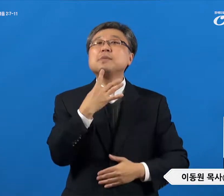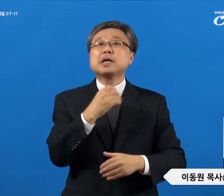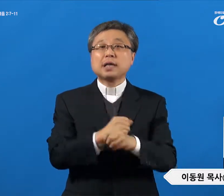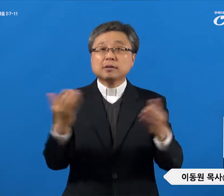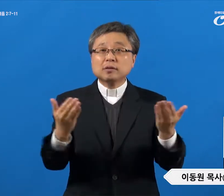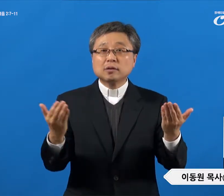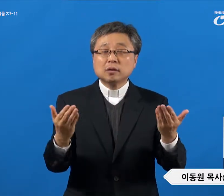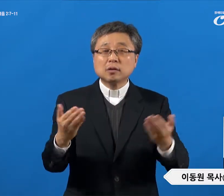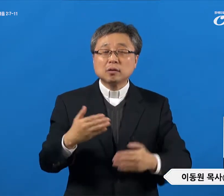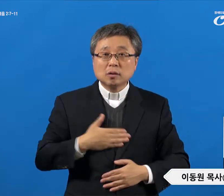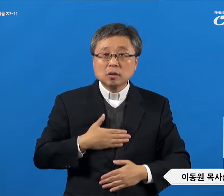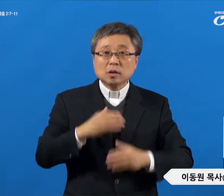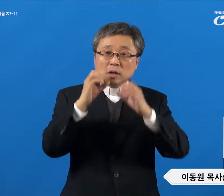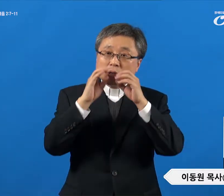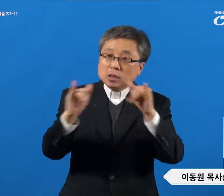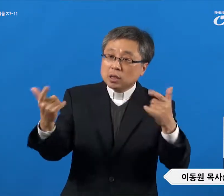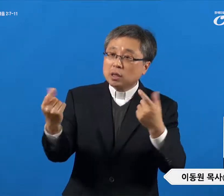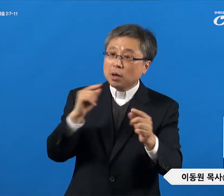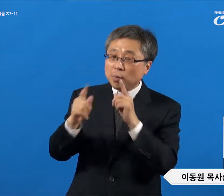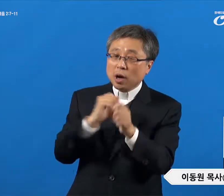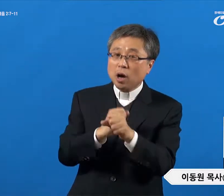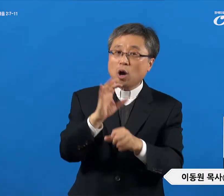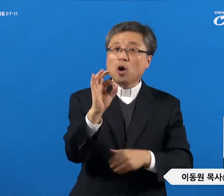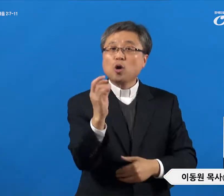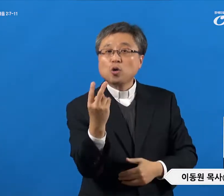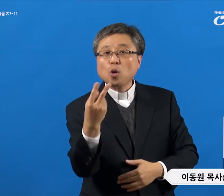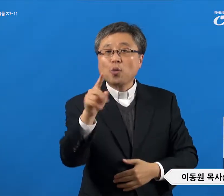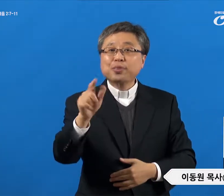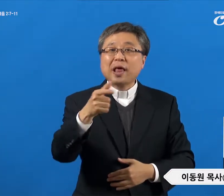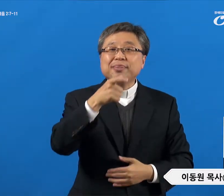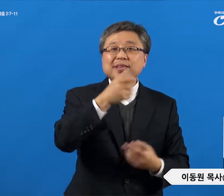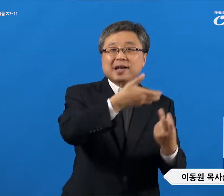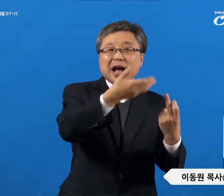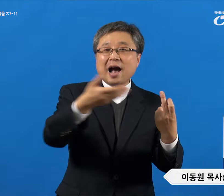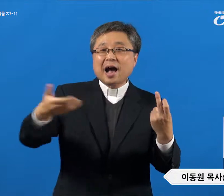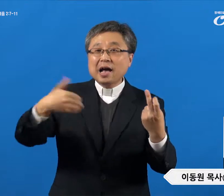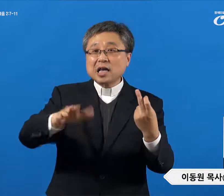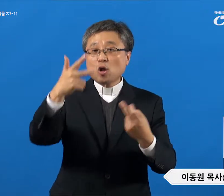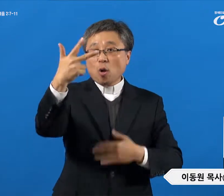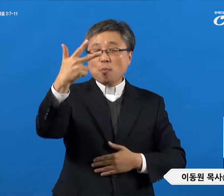뭐예요? 선지자가 그에게 이렇게 말합니다. 요단강에 들어가서 7번 내 몸을 담거라.